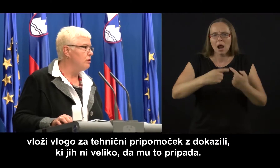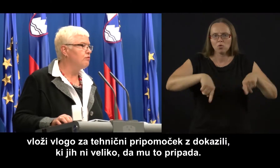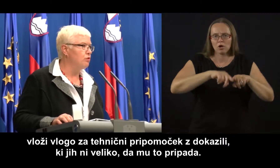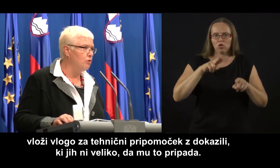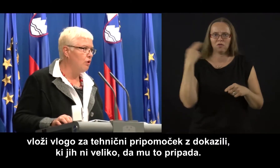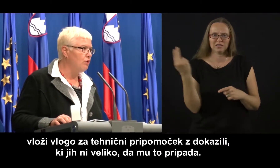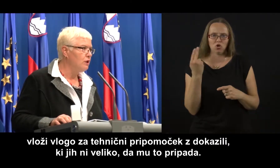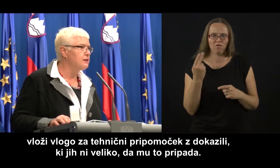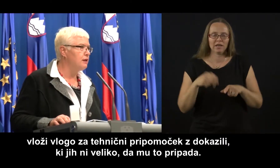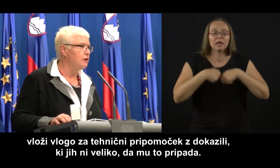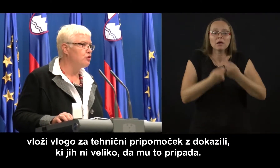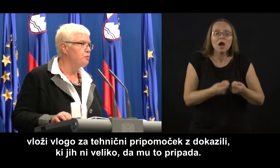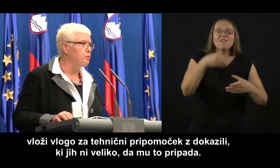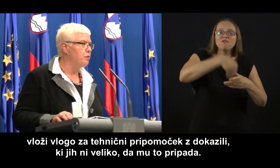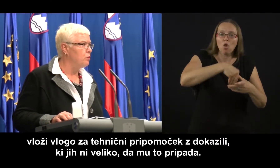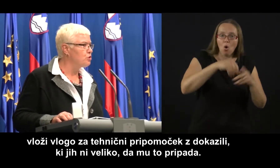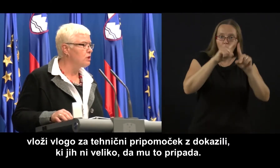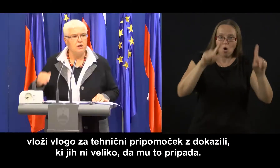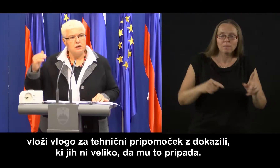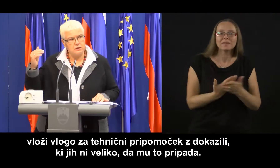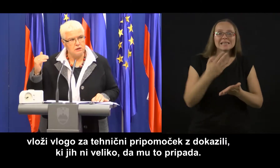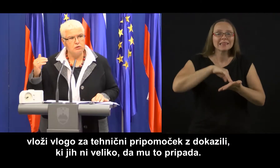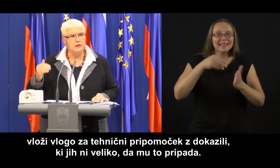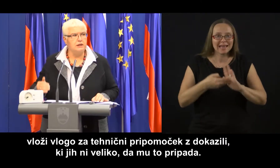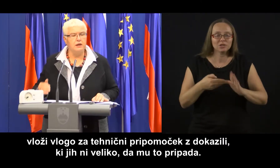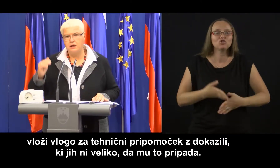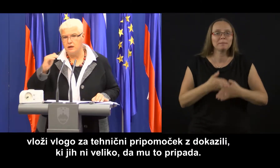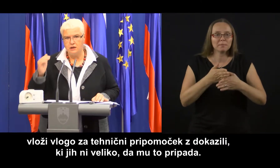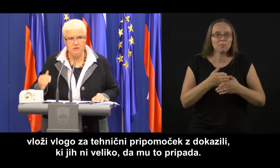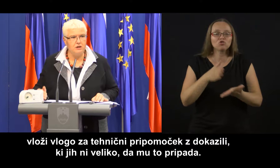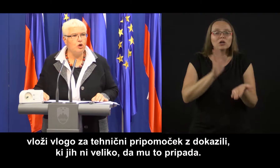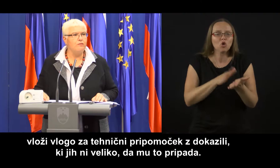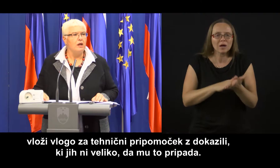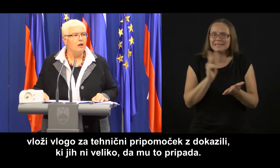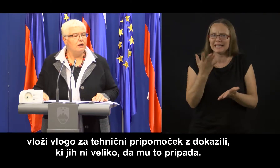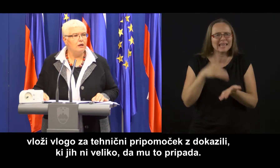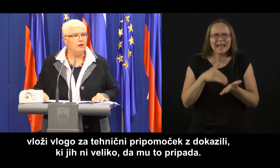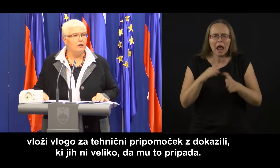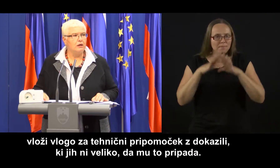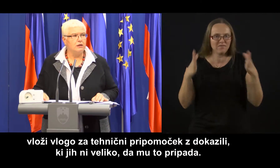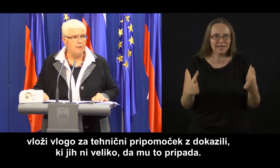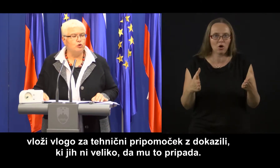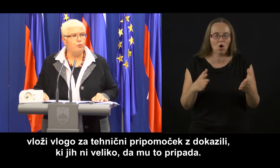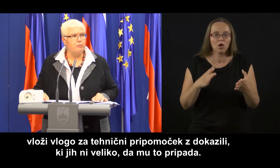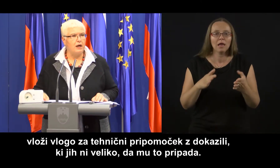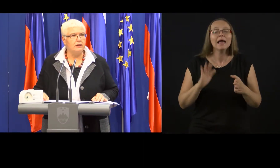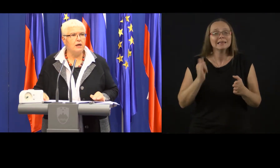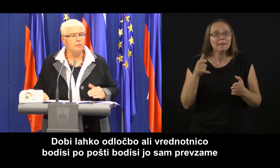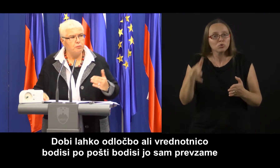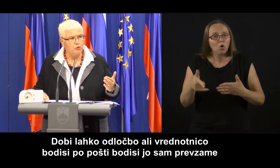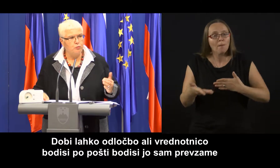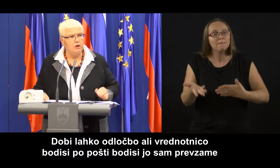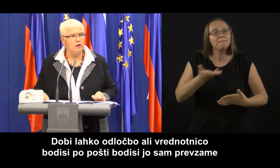vloži vlogo za tehnični pripomoček z dokazili, ki jih ni veliko, da mu to